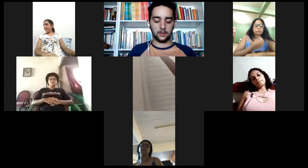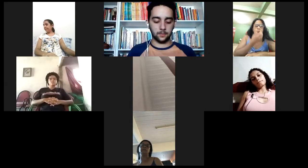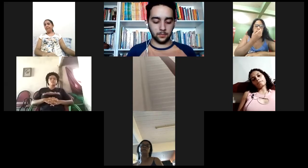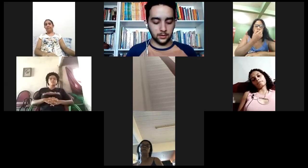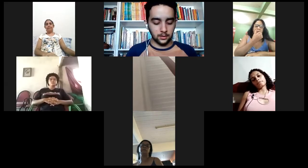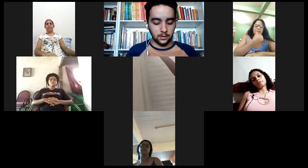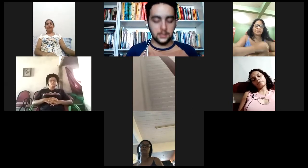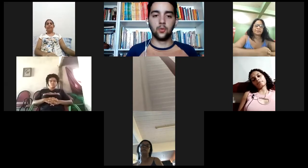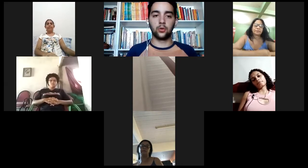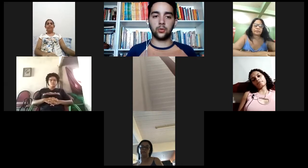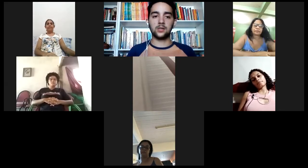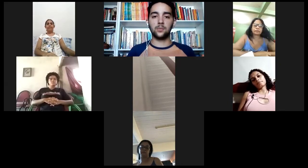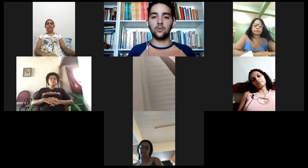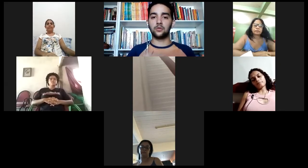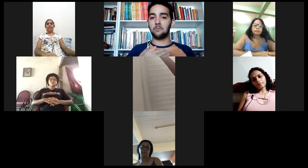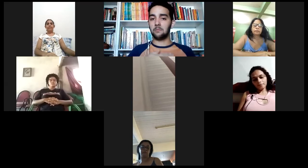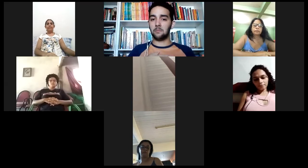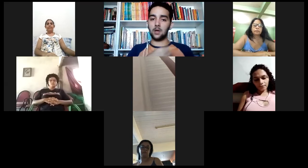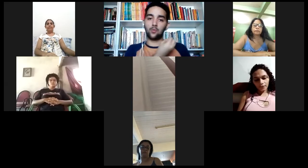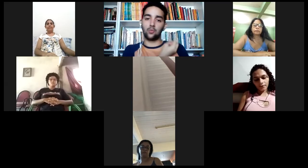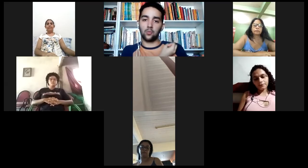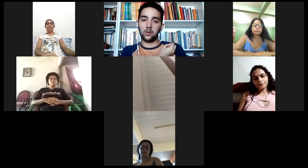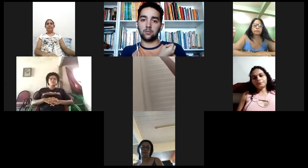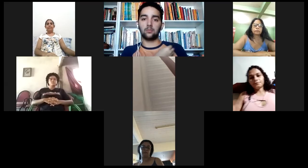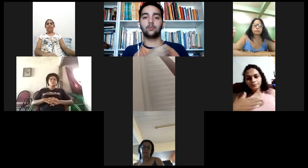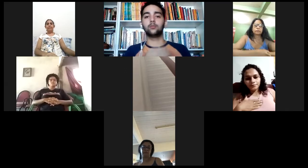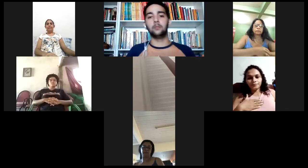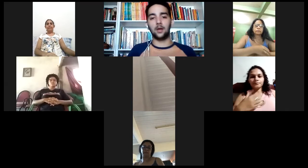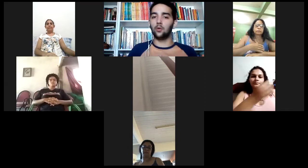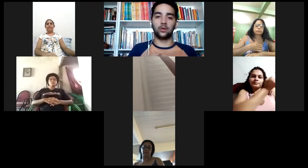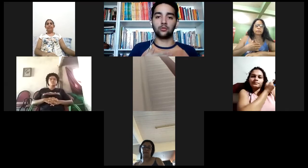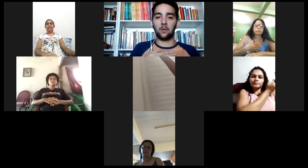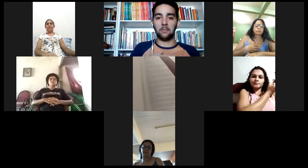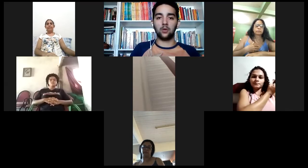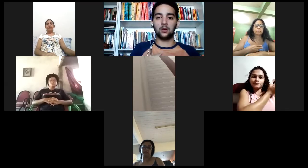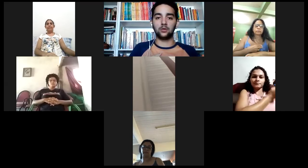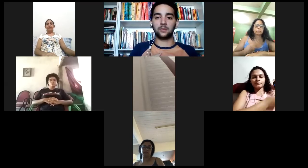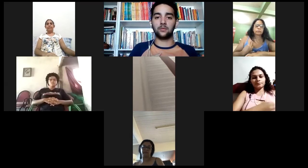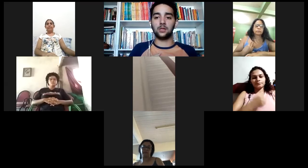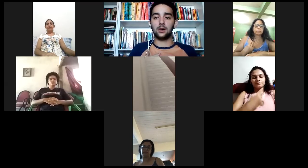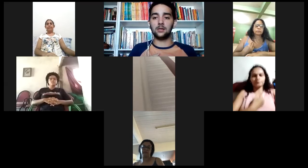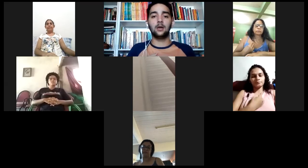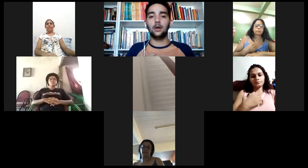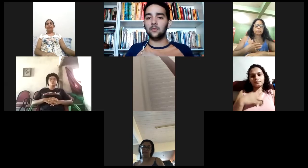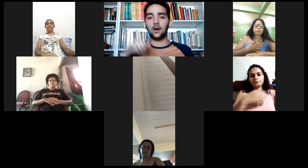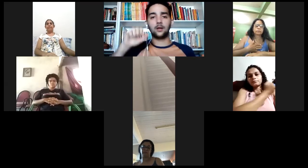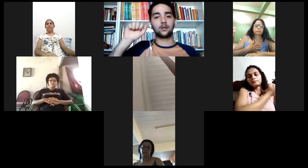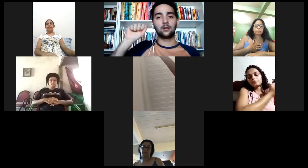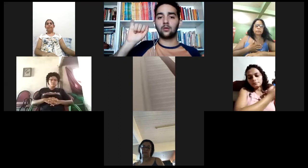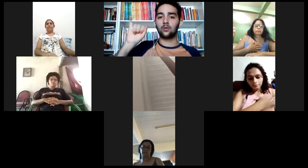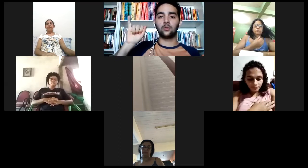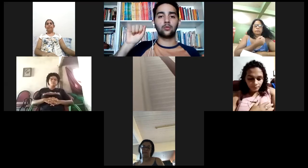81469457. E o outro responde meu número, meu, ou então só meu, que nem eu disse para vocês, e